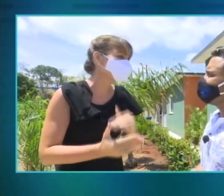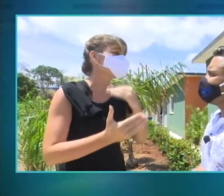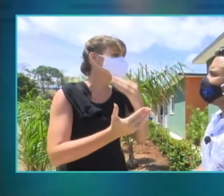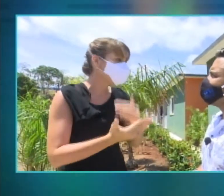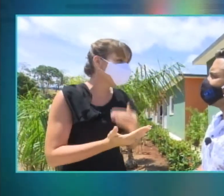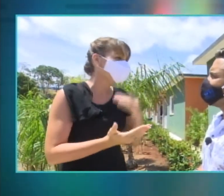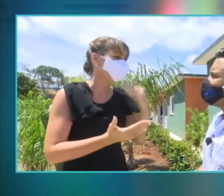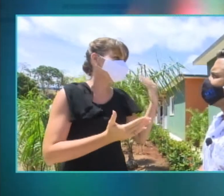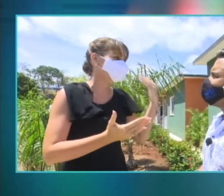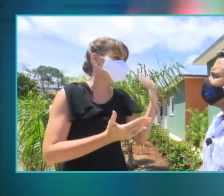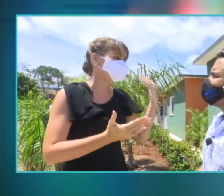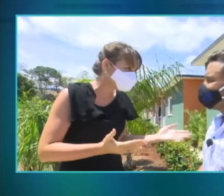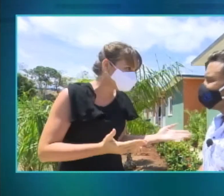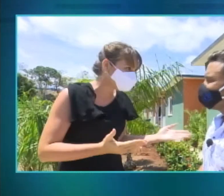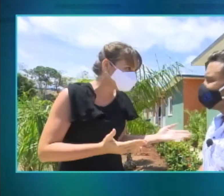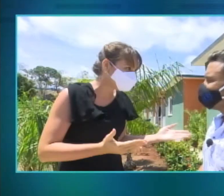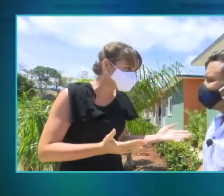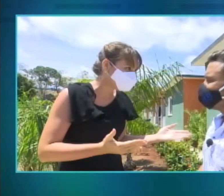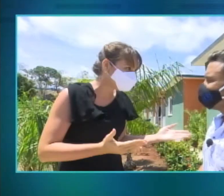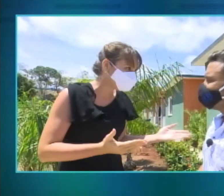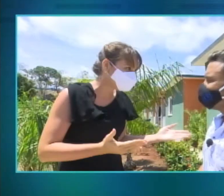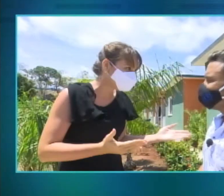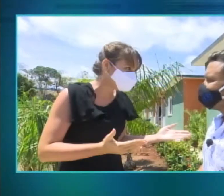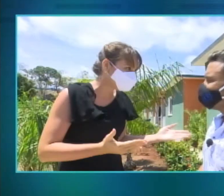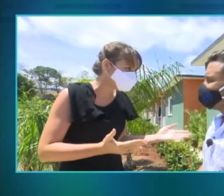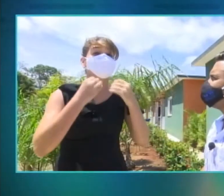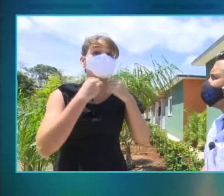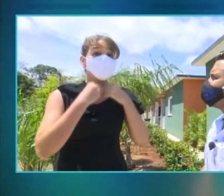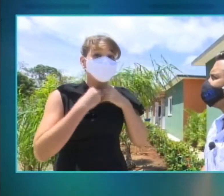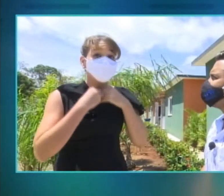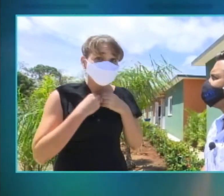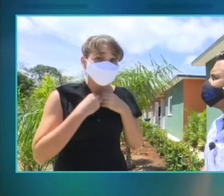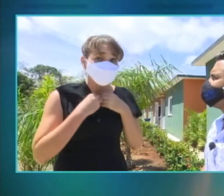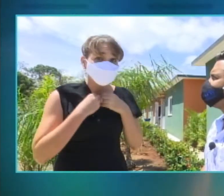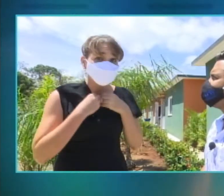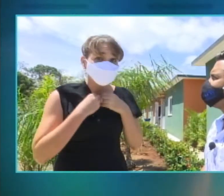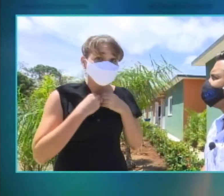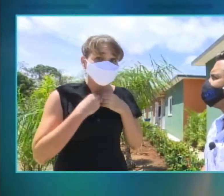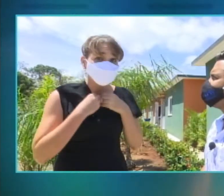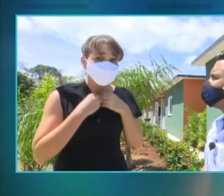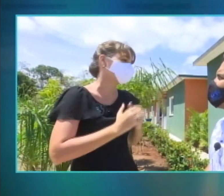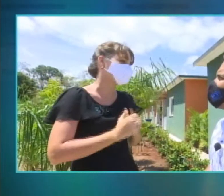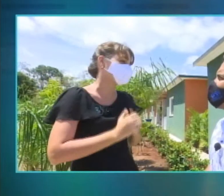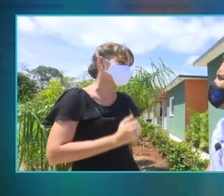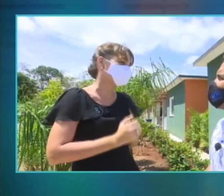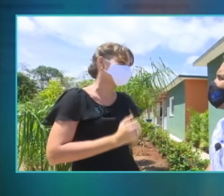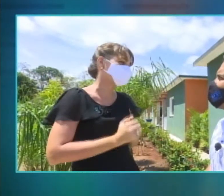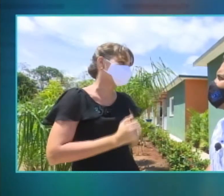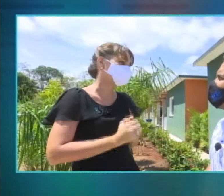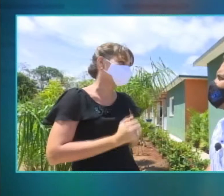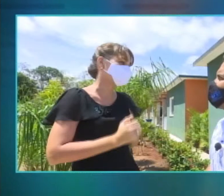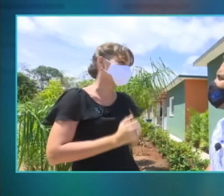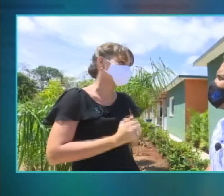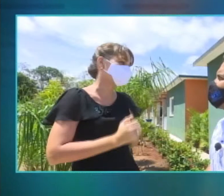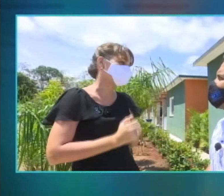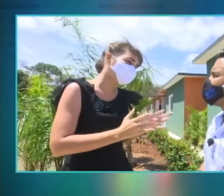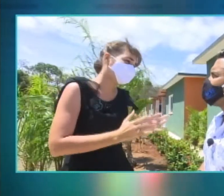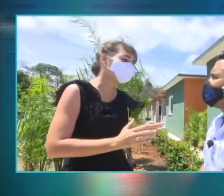estancias fuera de La Habana con campismo popular, utilizando nuestras instalaciones para hacer estos circuitos. Circuitos que los dividiremos